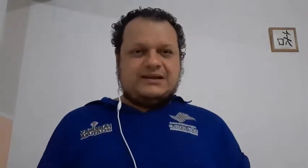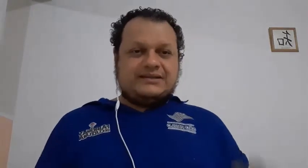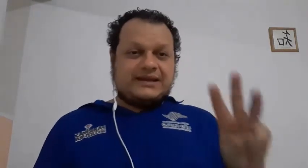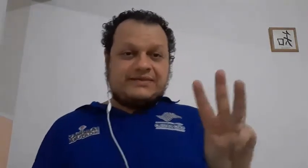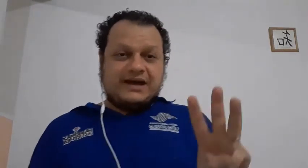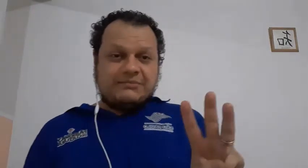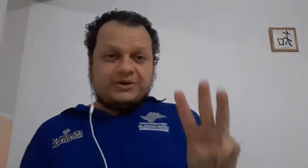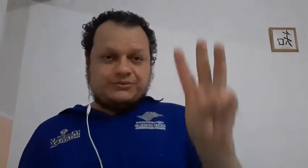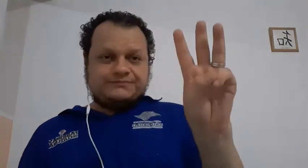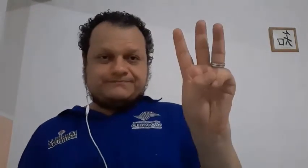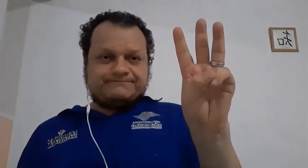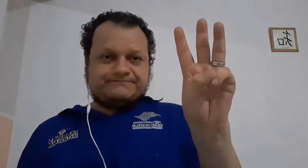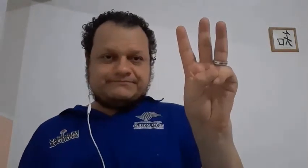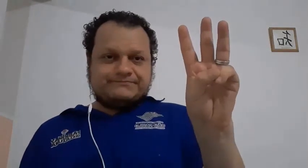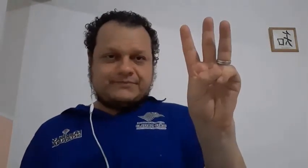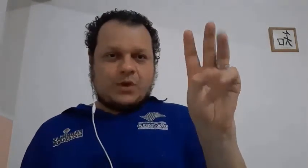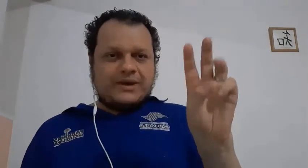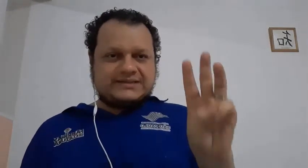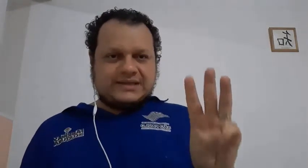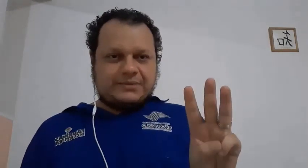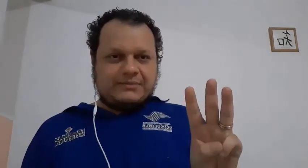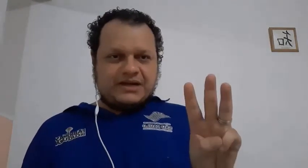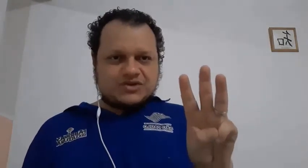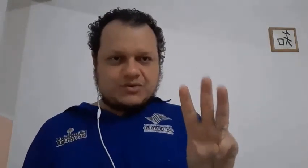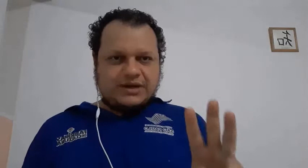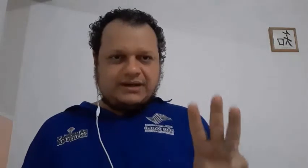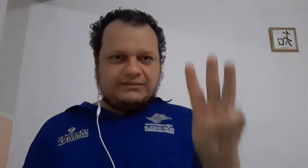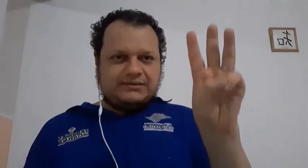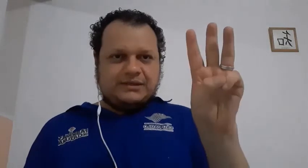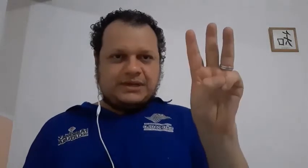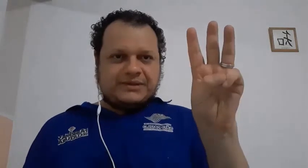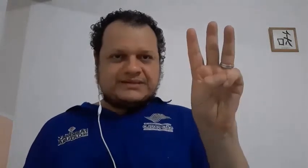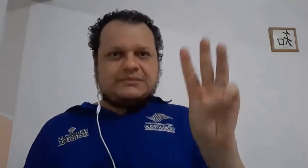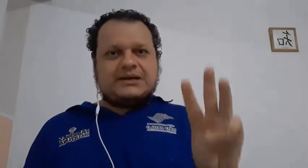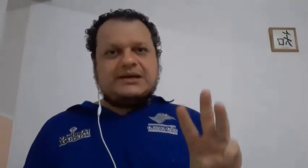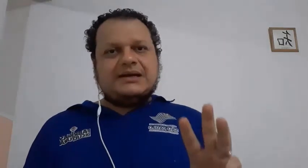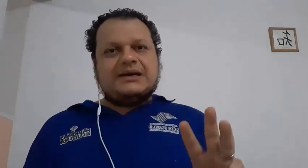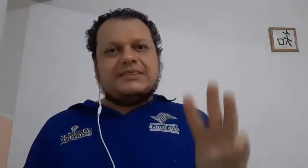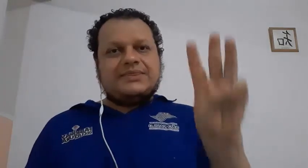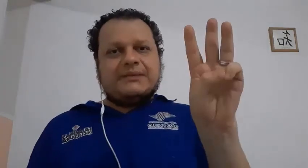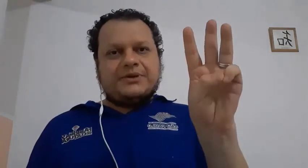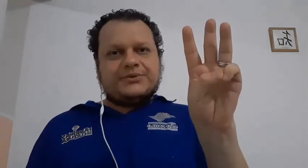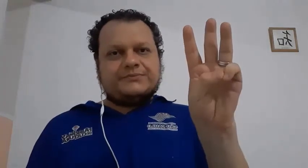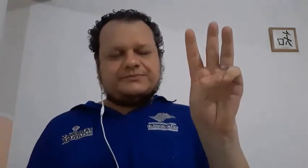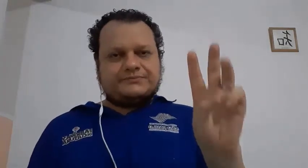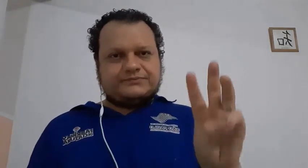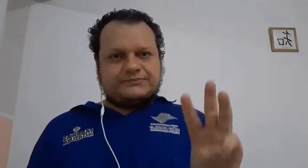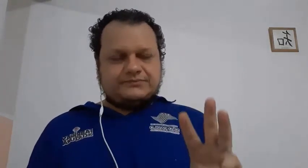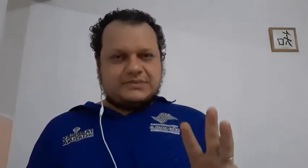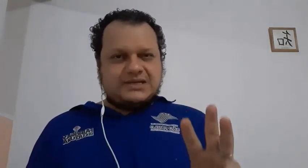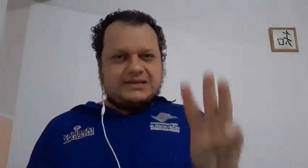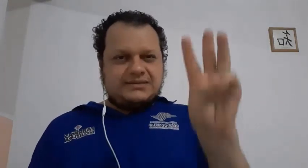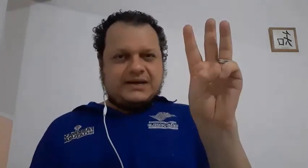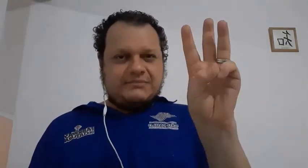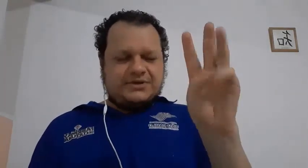Letra W. Começa aqui para baixo, aí termina para cima. W. W.